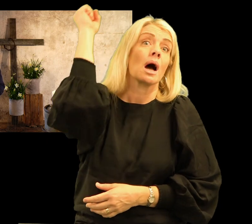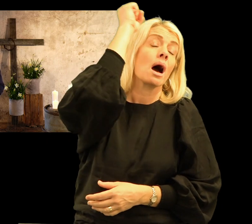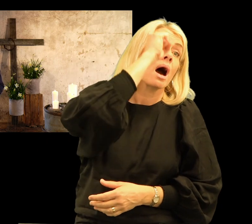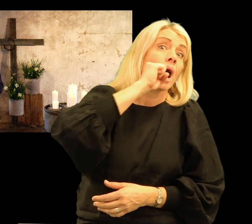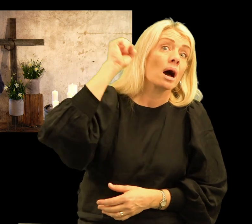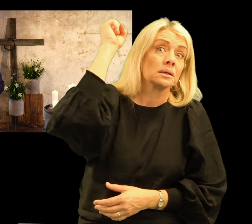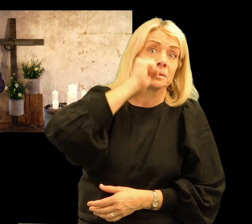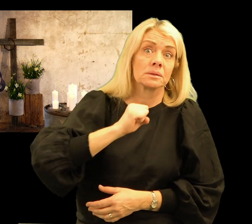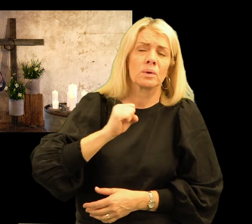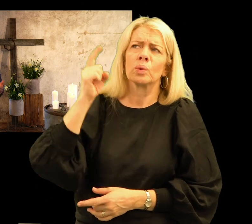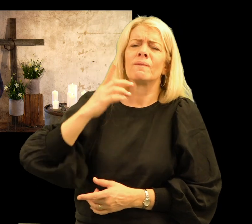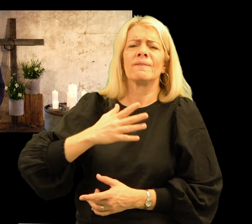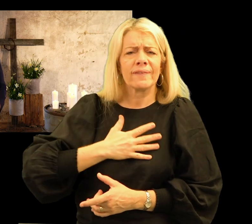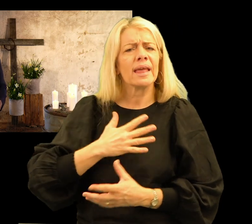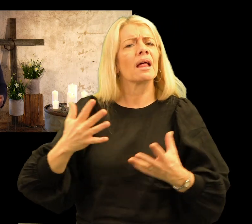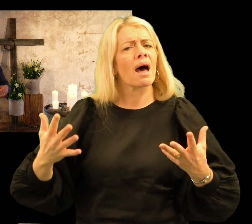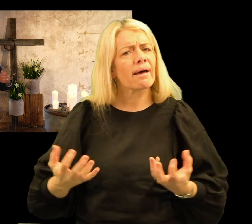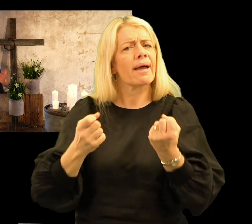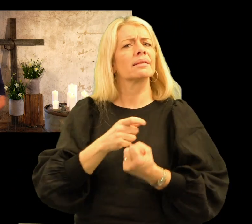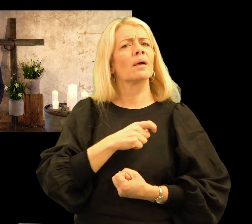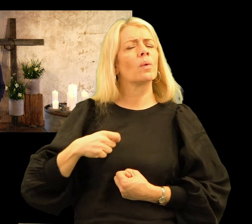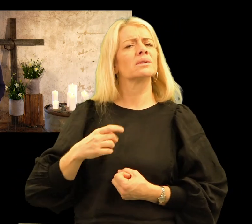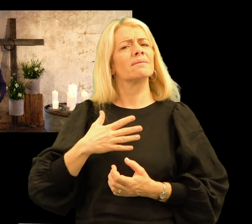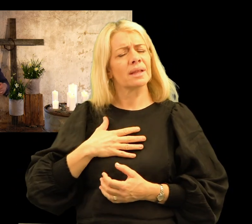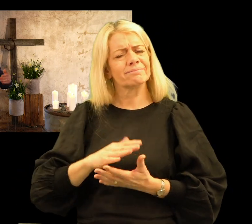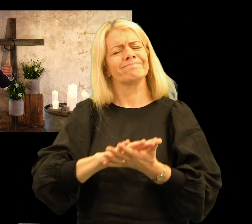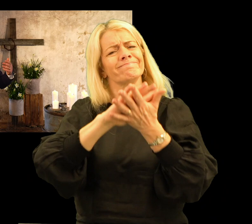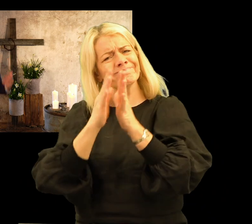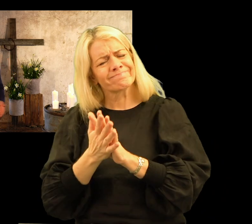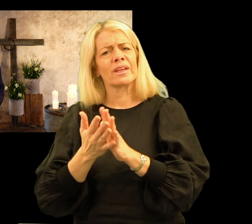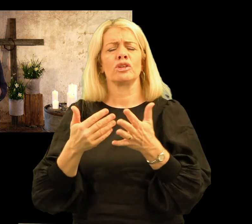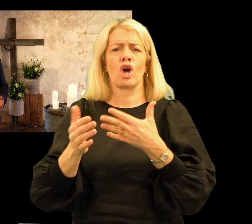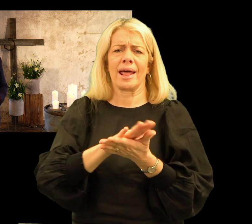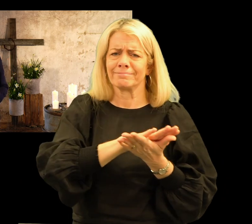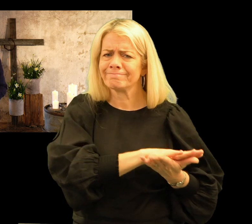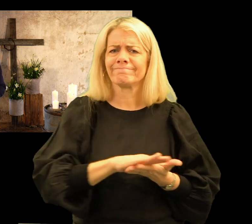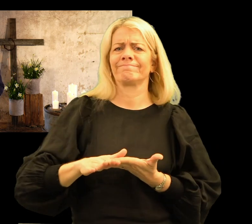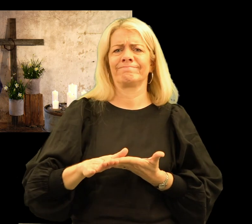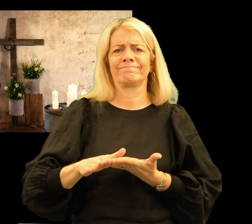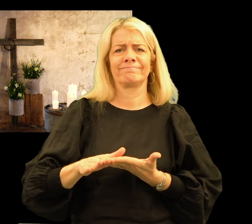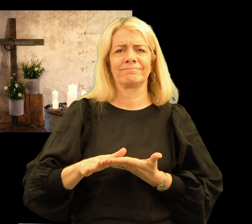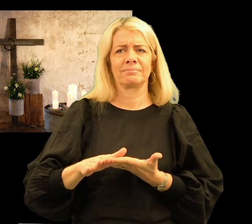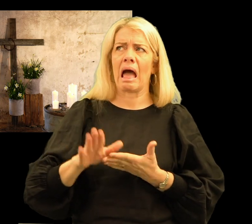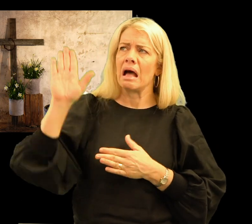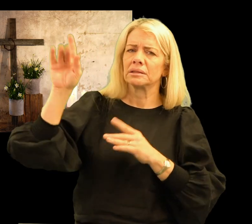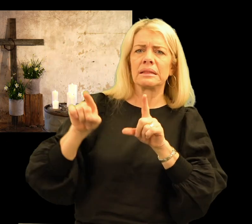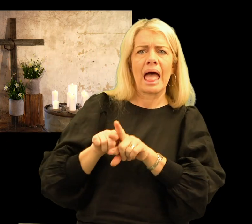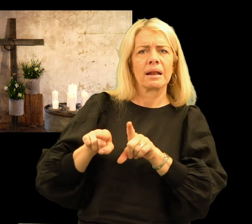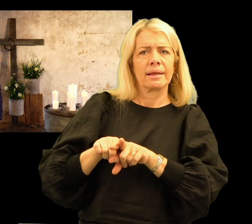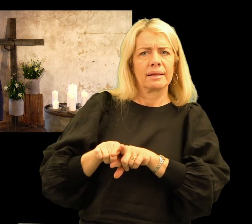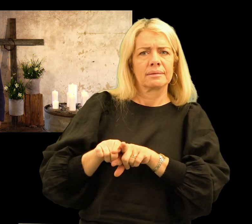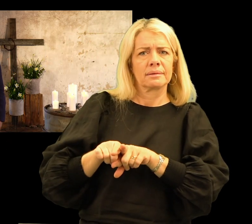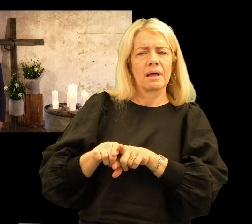av Gud. Den Gud som vill rädda oss, som vill förvandla oss och som vill göra oss hela och hållna i hans liv, i